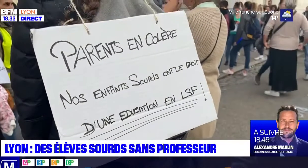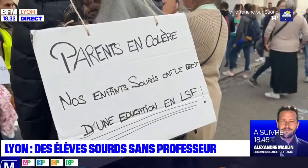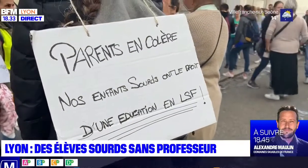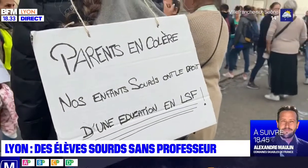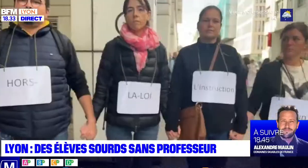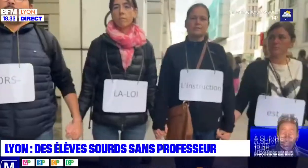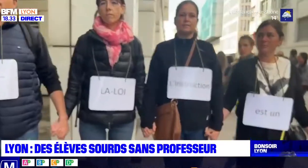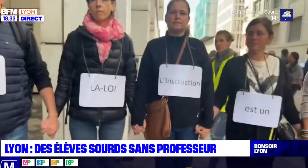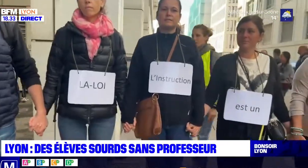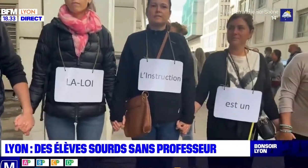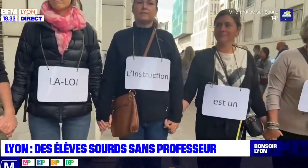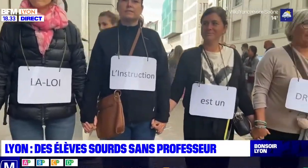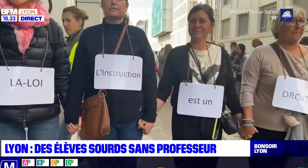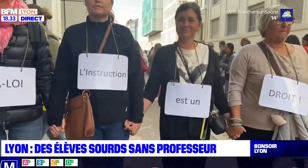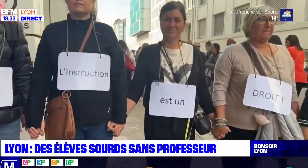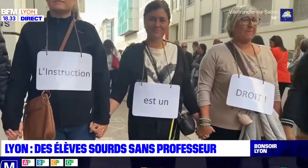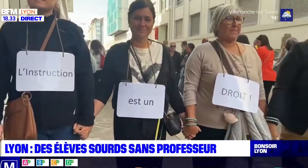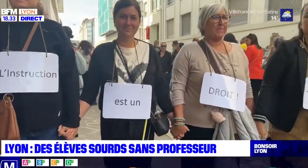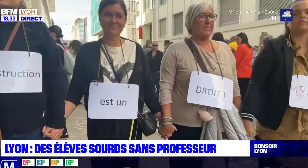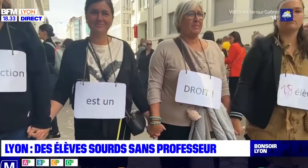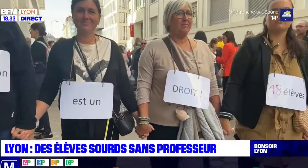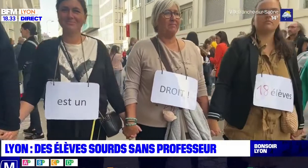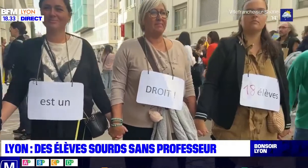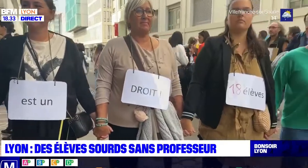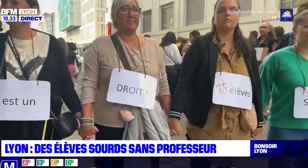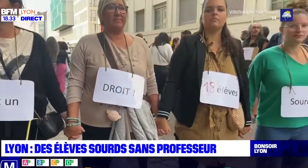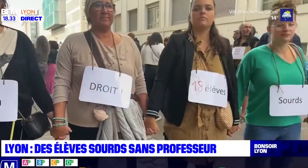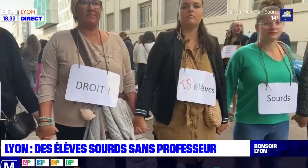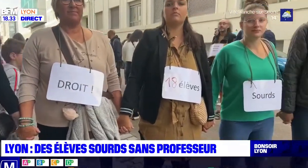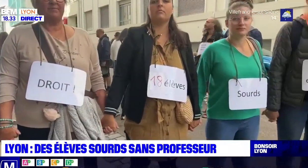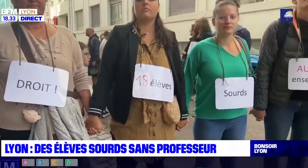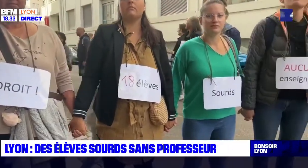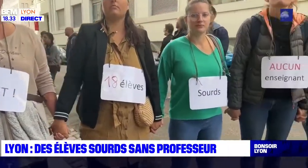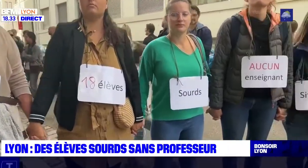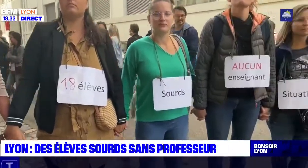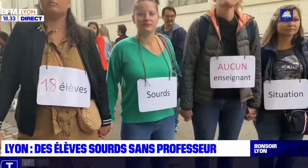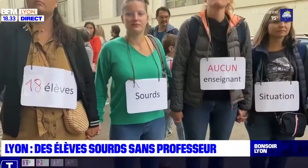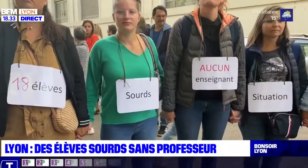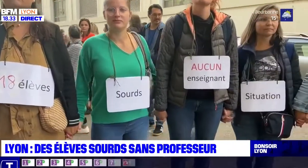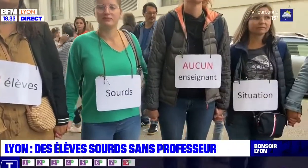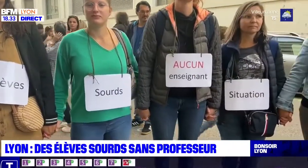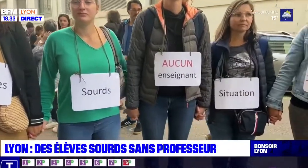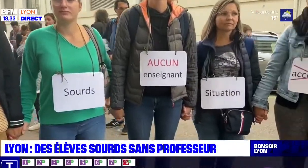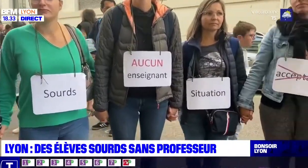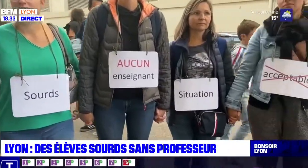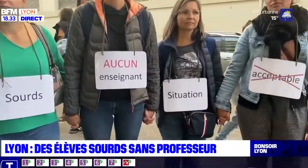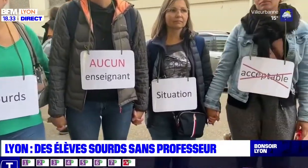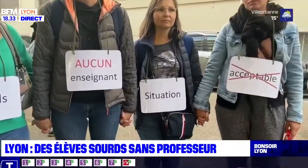la classe à 15 élèves. Mais elle n'est pas diplômée en langue des signes. Pour les parents, le problème est récurrent dans cette filière bilingue LSF.